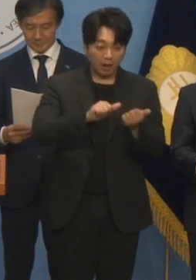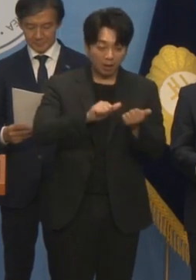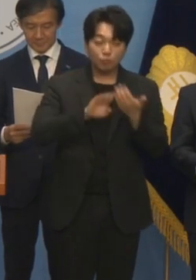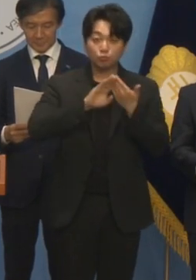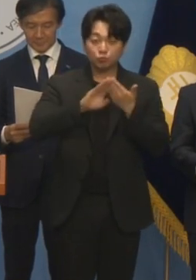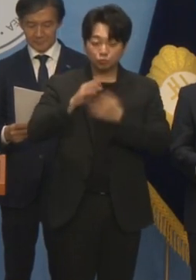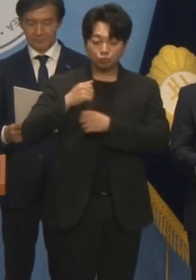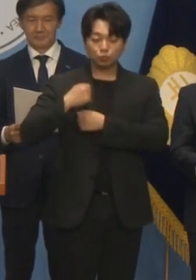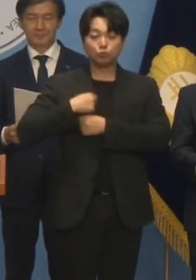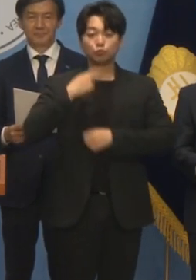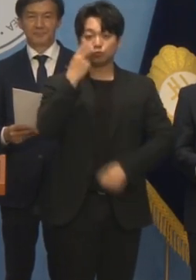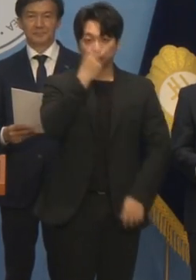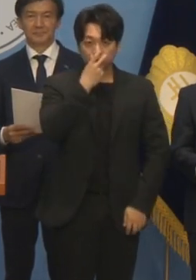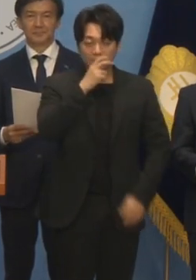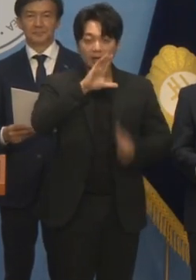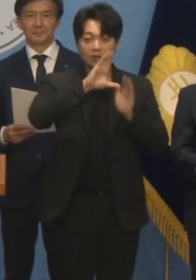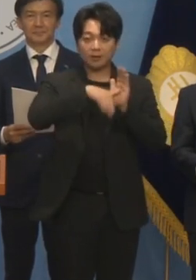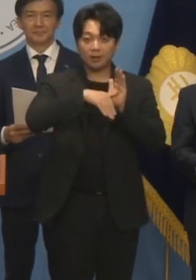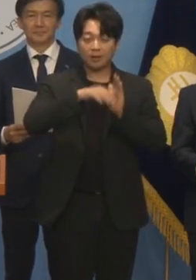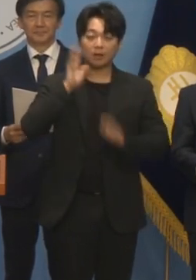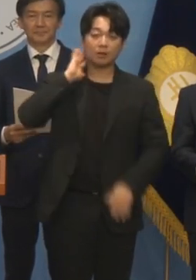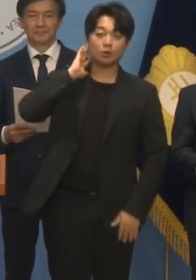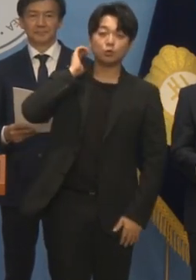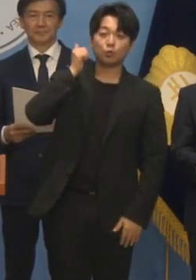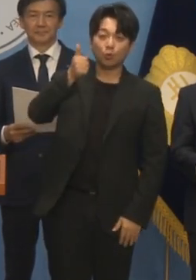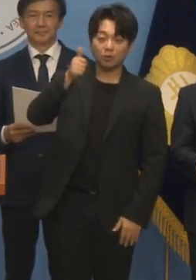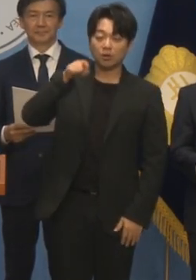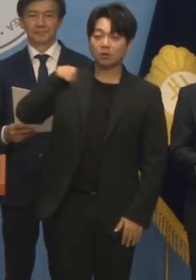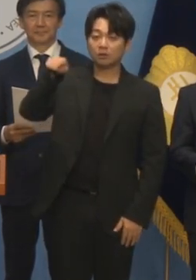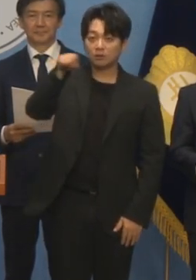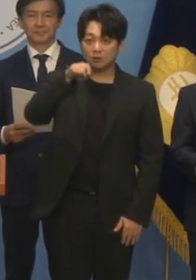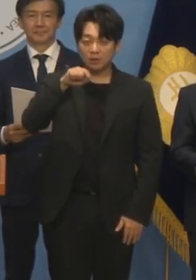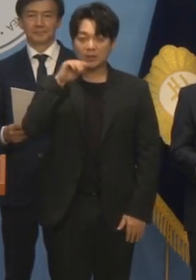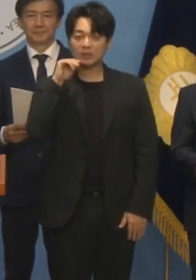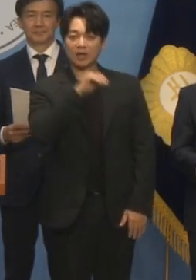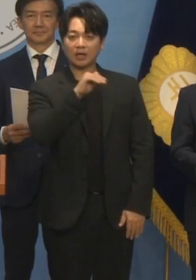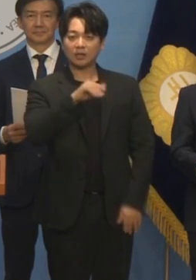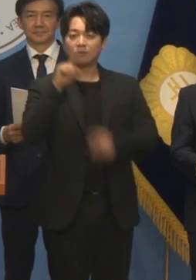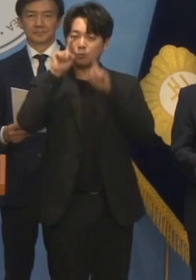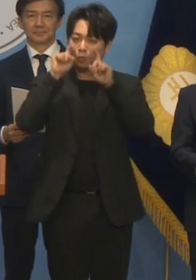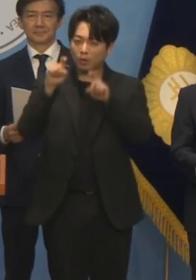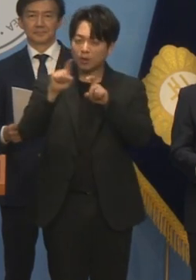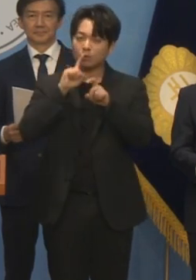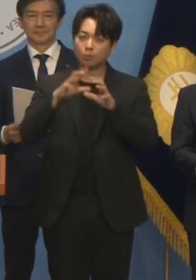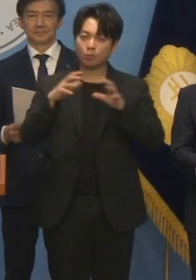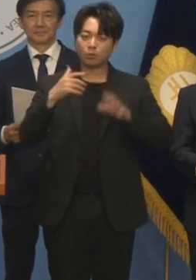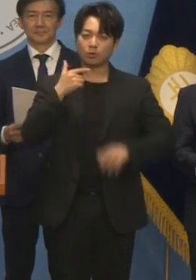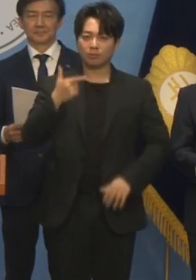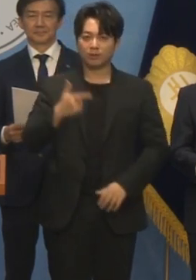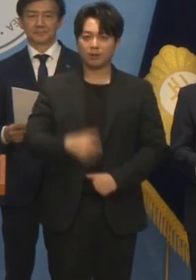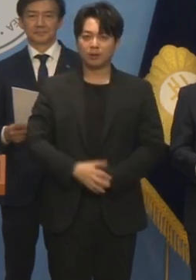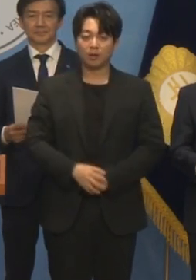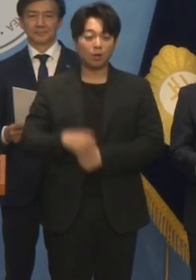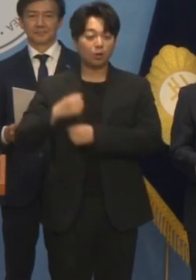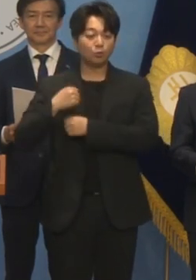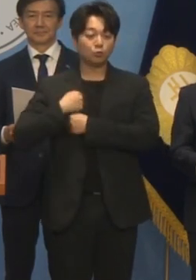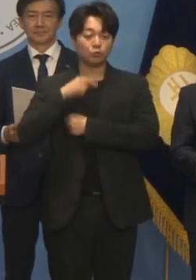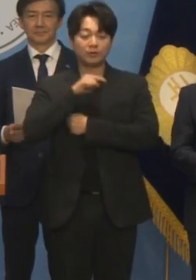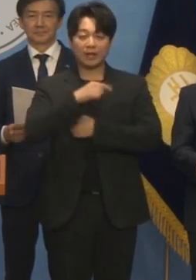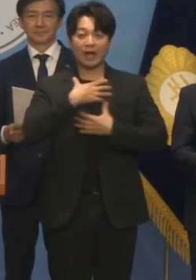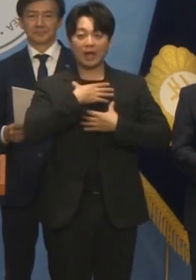본인이 직접 연루된 의혹이 있는 국기문란 사건입니다. 군 내부의 안전관리 및